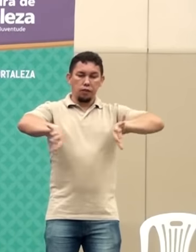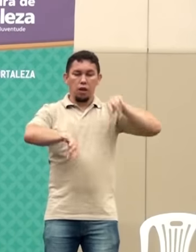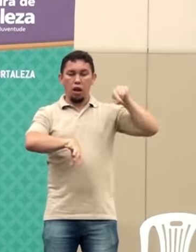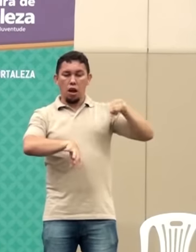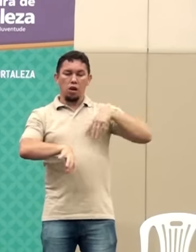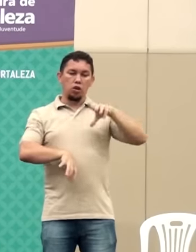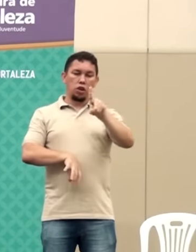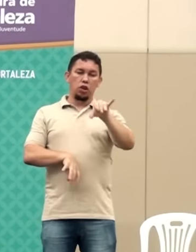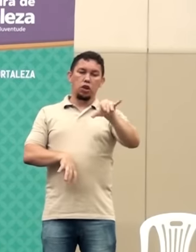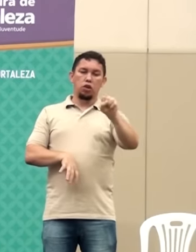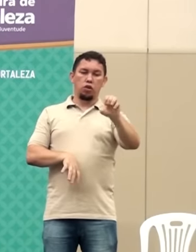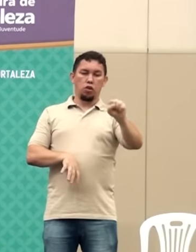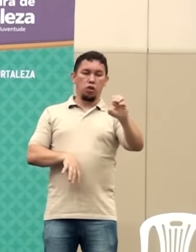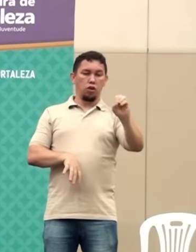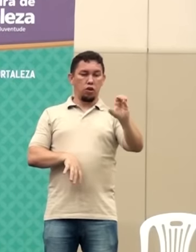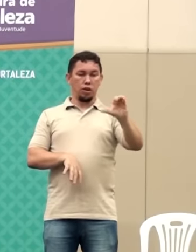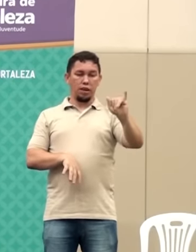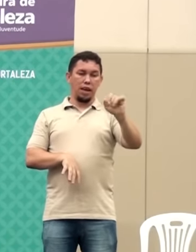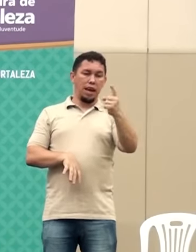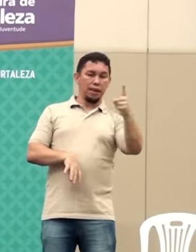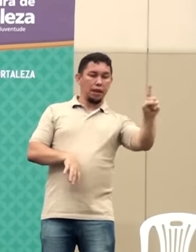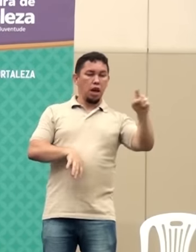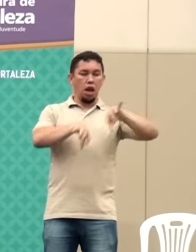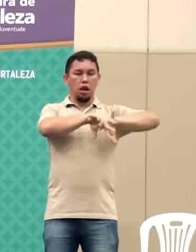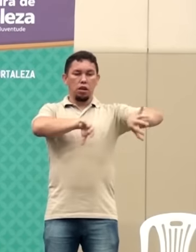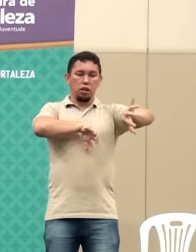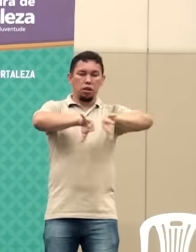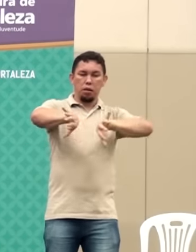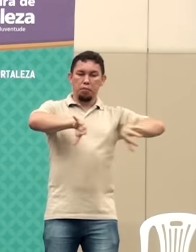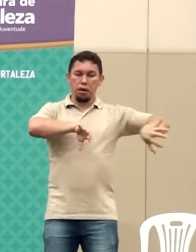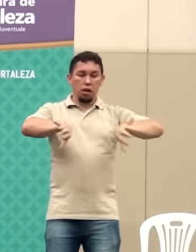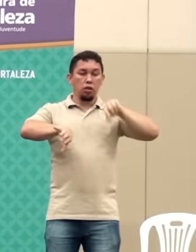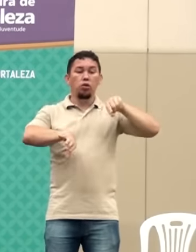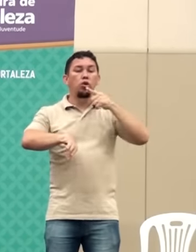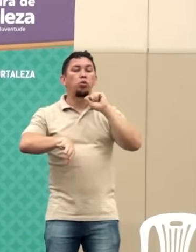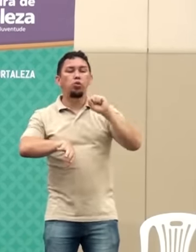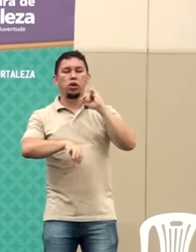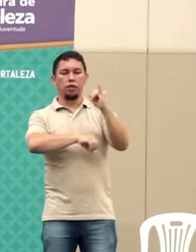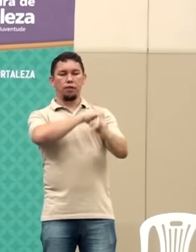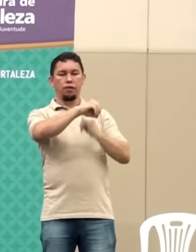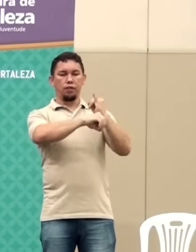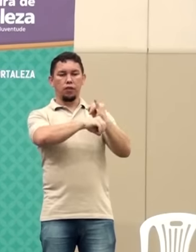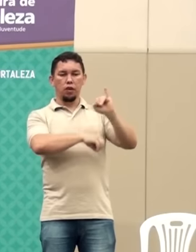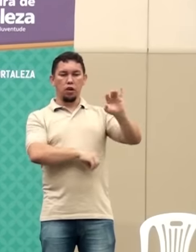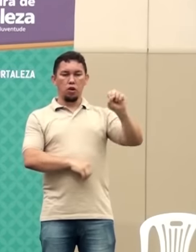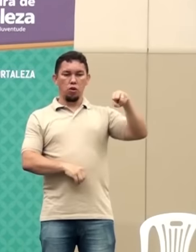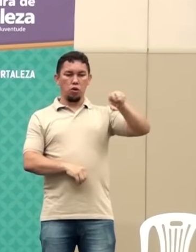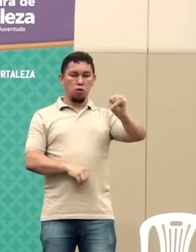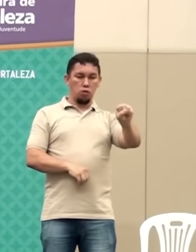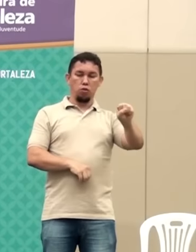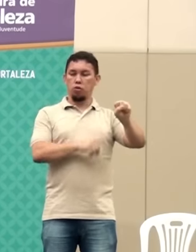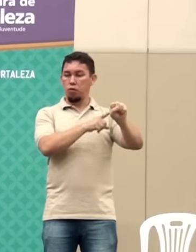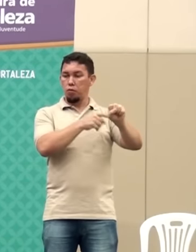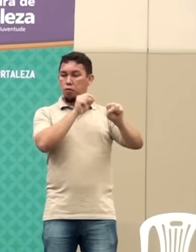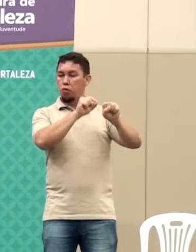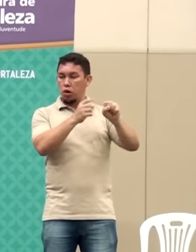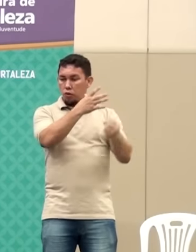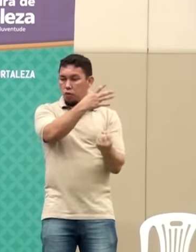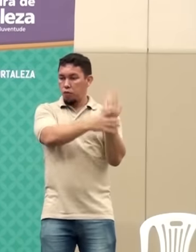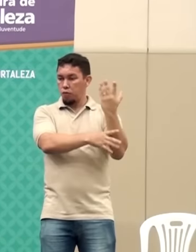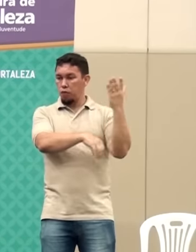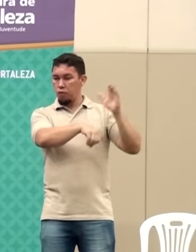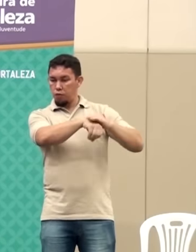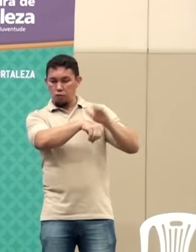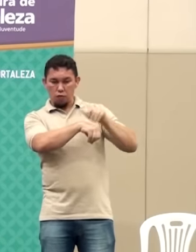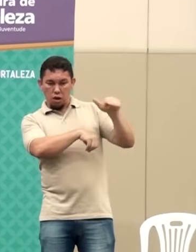dissociação é um processo de separação de íons. Aqui eu não vou formar íons, como